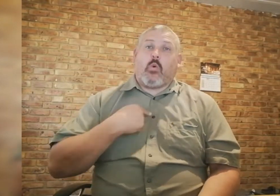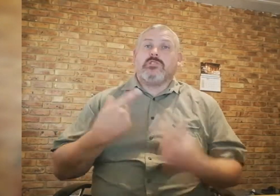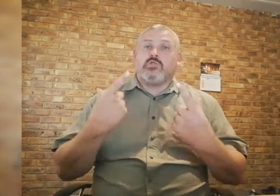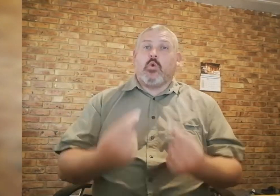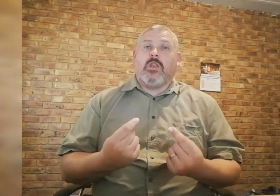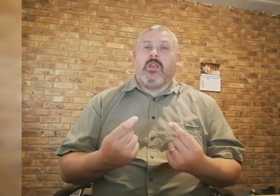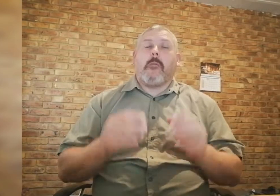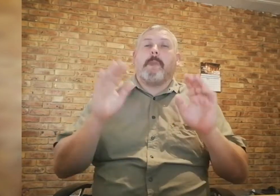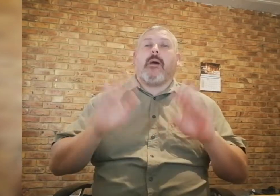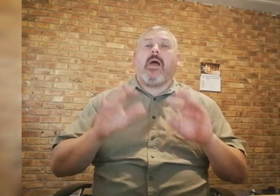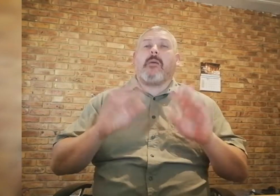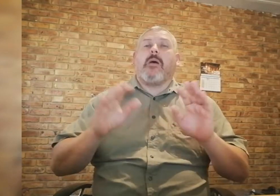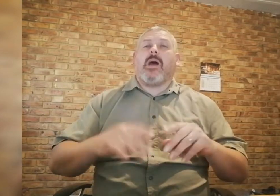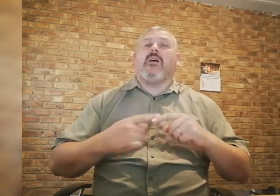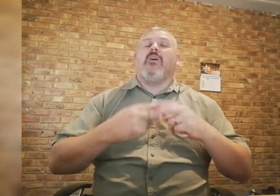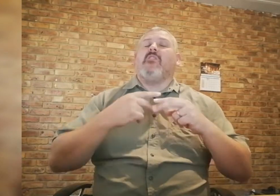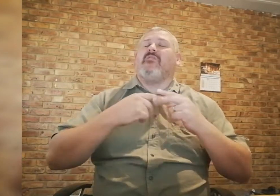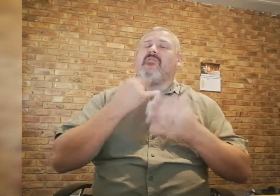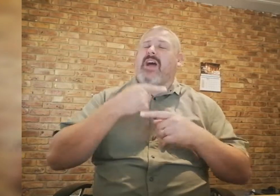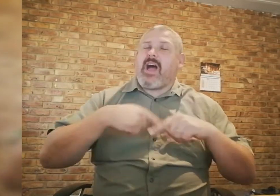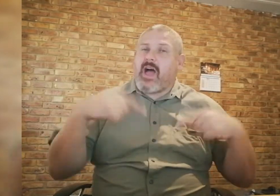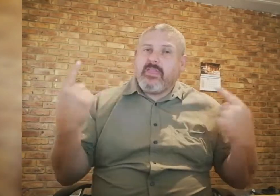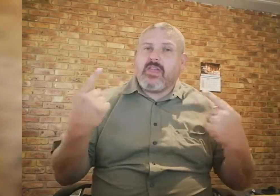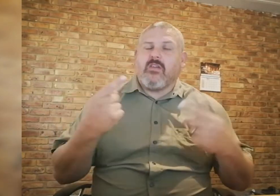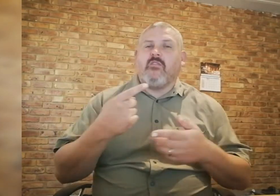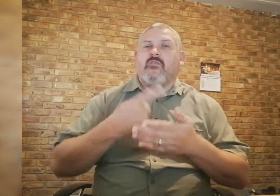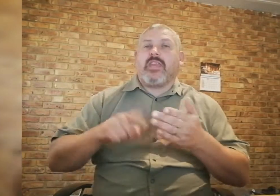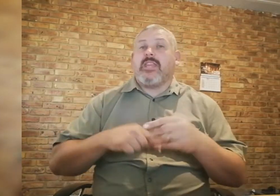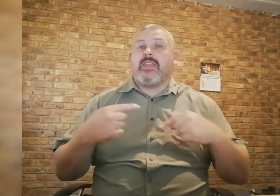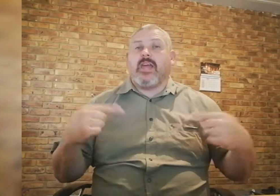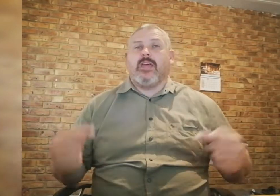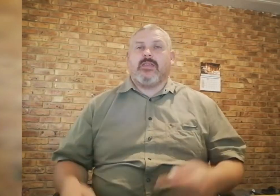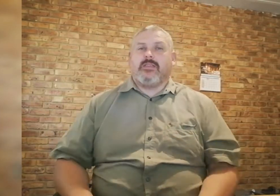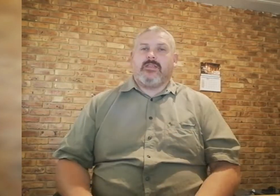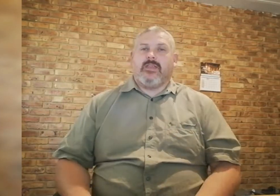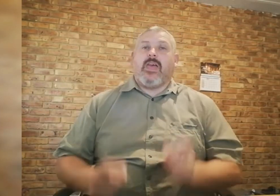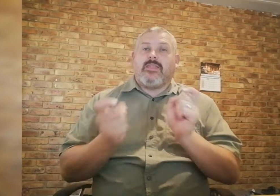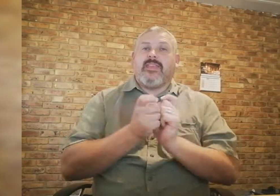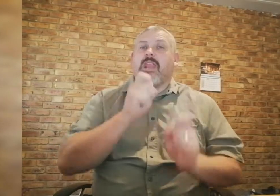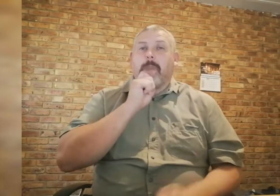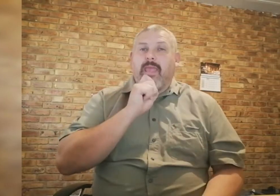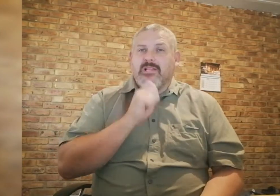Want ons doen baie ander verkeerde dinge teen